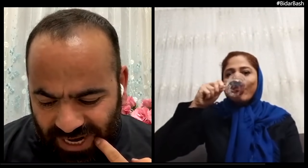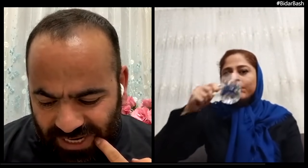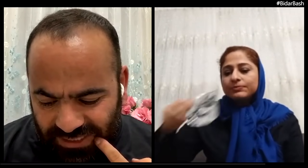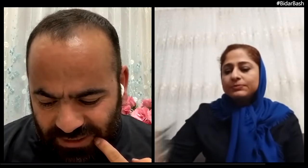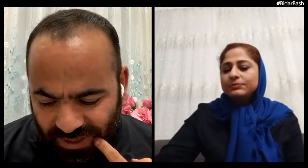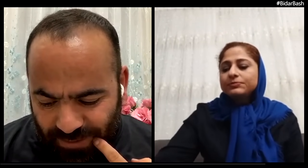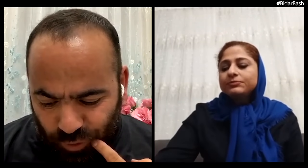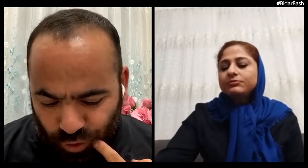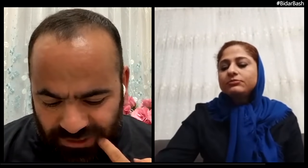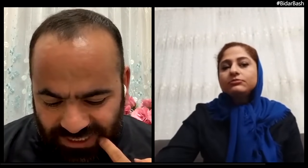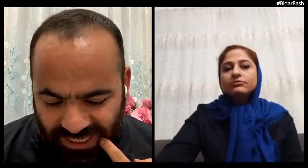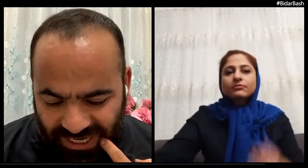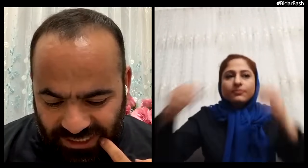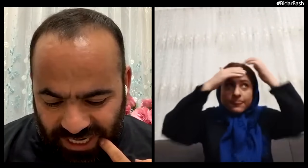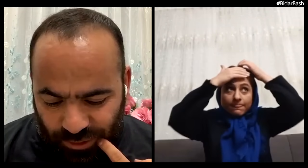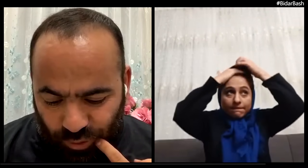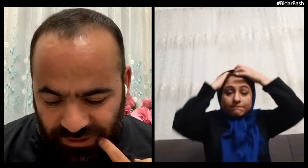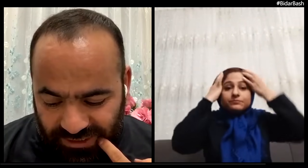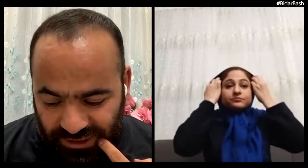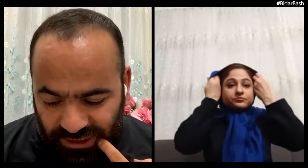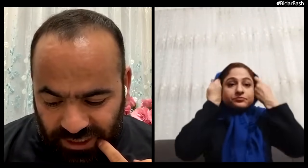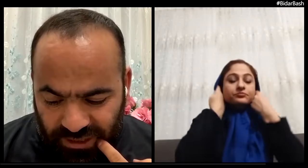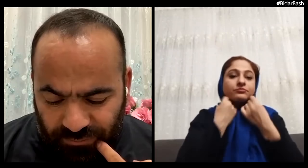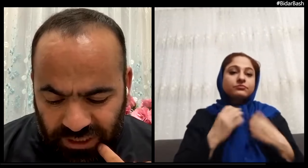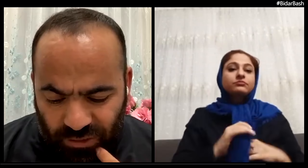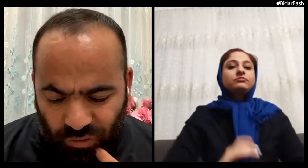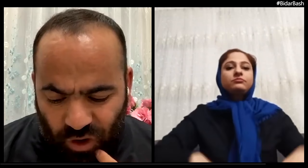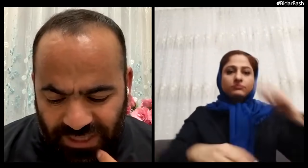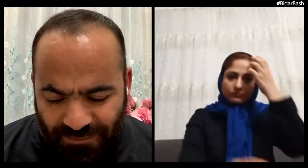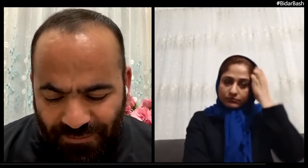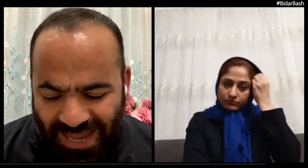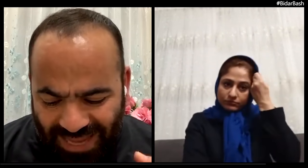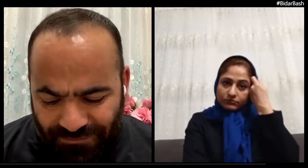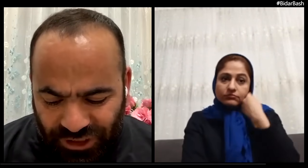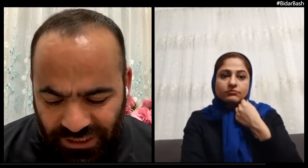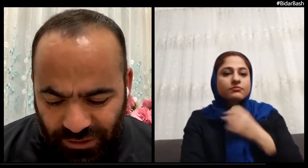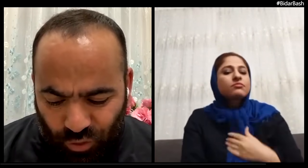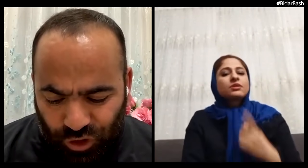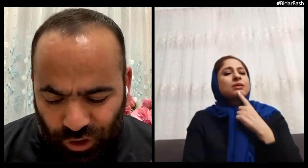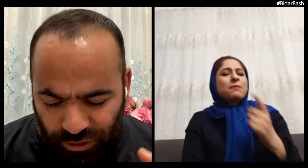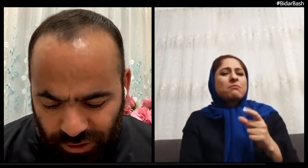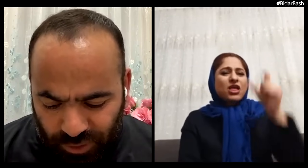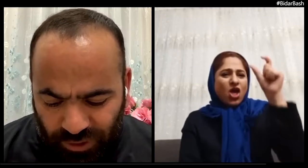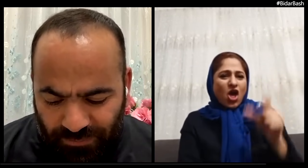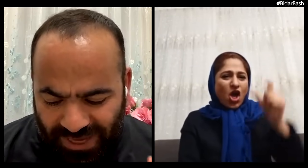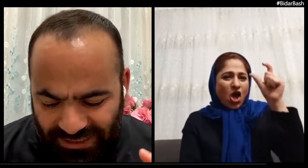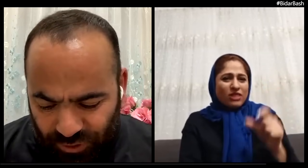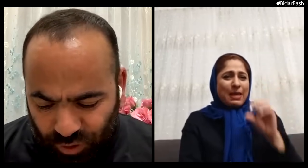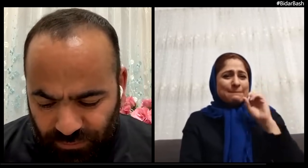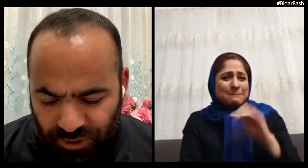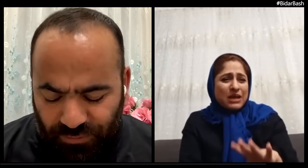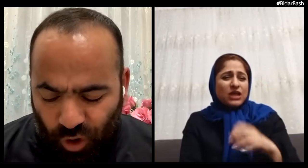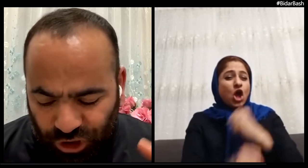واجترى علیک ولم یرزک خرج عن قدرتک. میگه آدم بدم که عصیان داره میکنه،